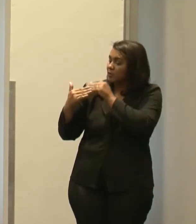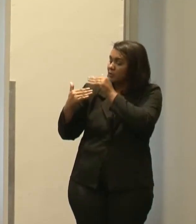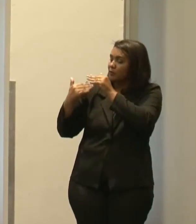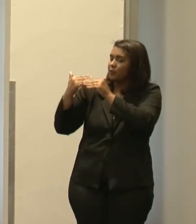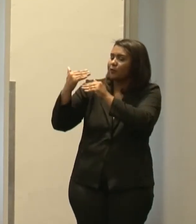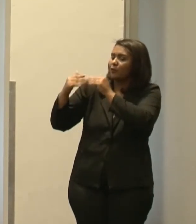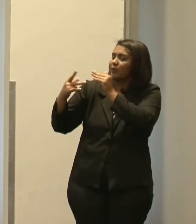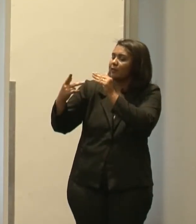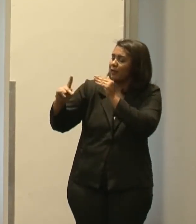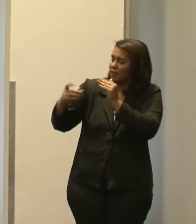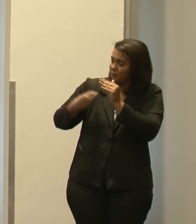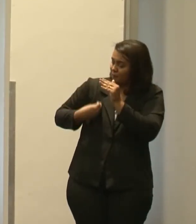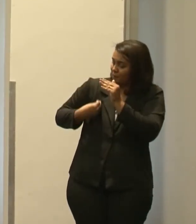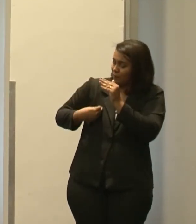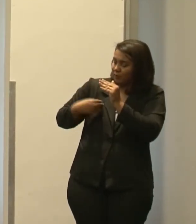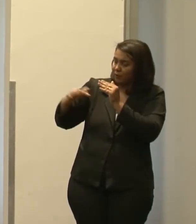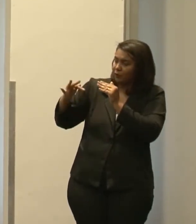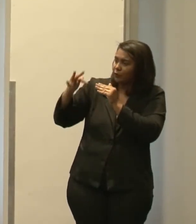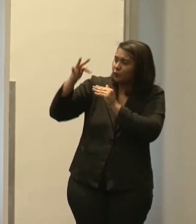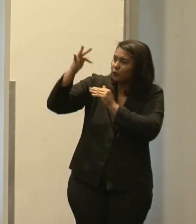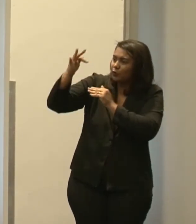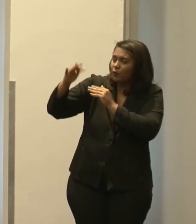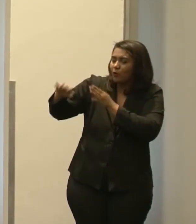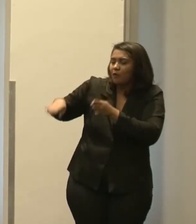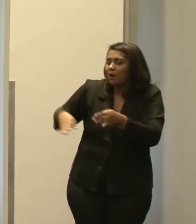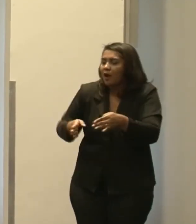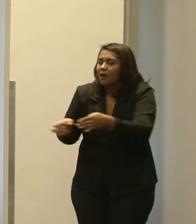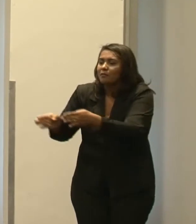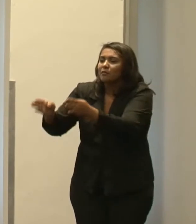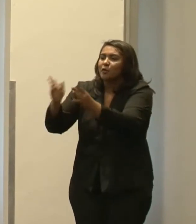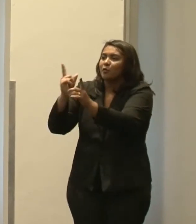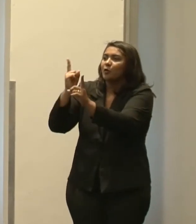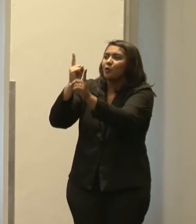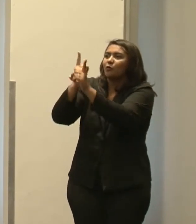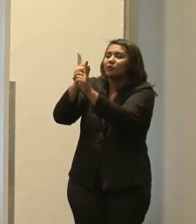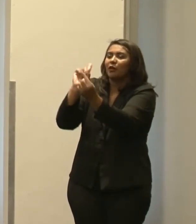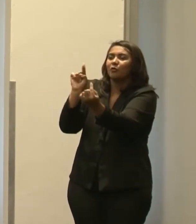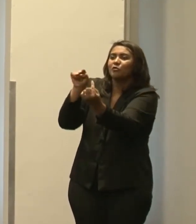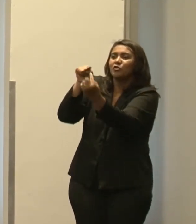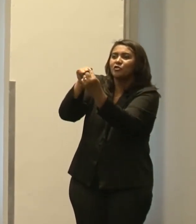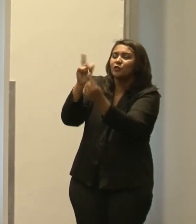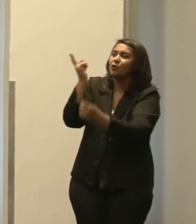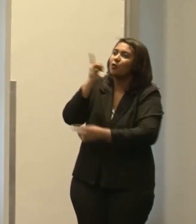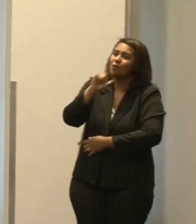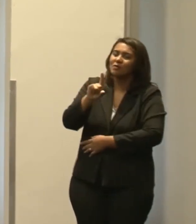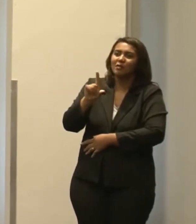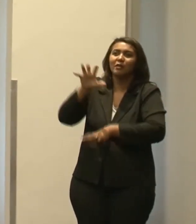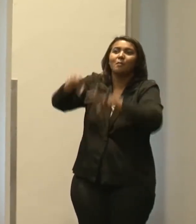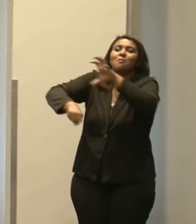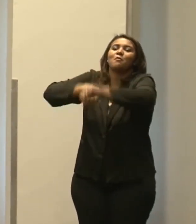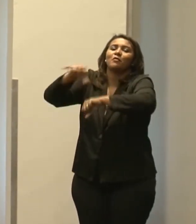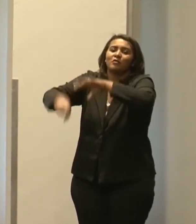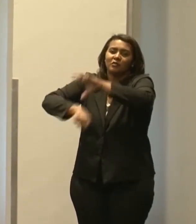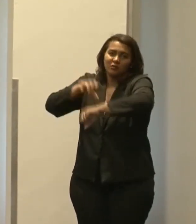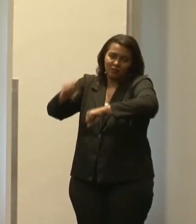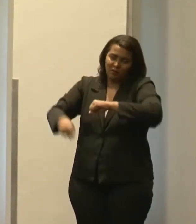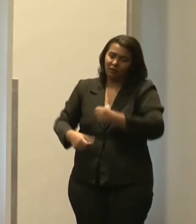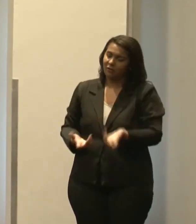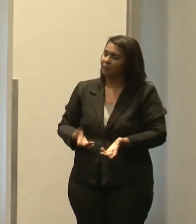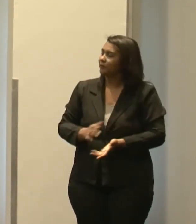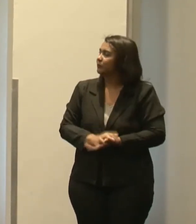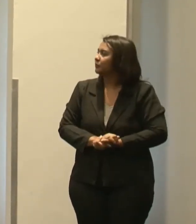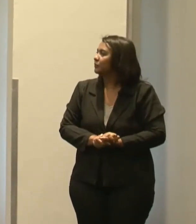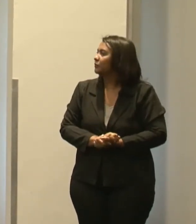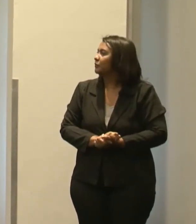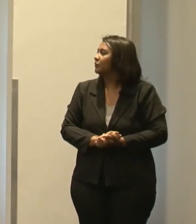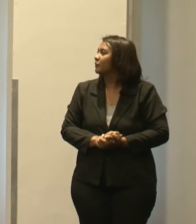caminho. Para que ele possa, então, encontrar um objetivo e aí, então, seguir para alcançar esse objetivo. Bom,